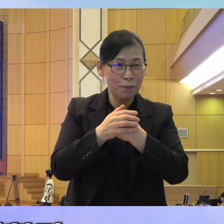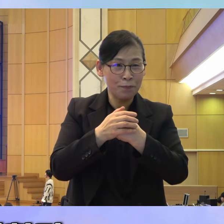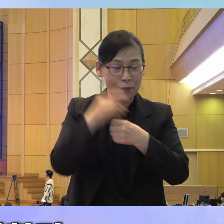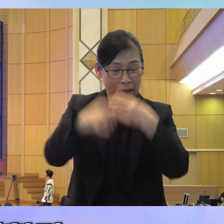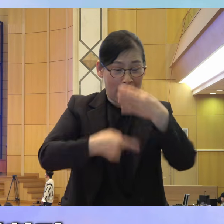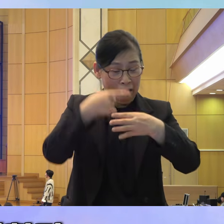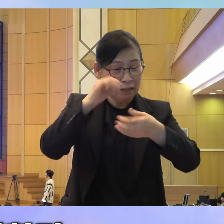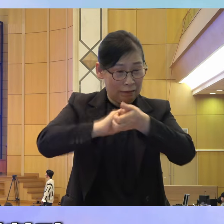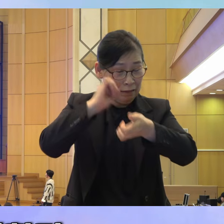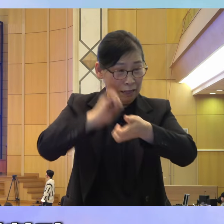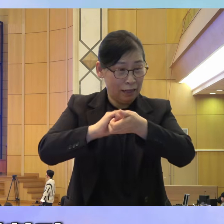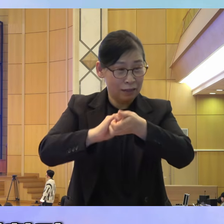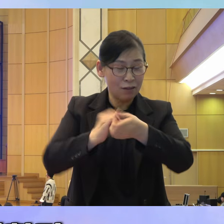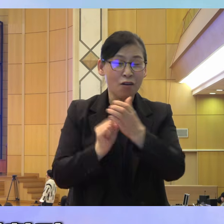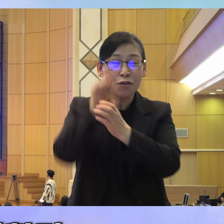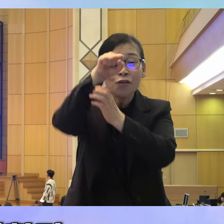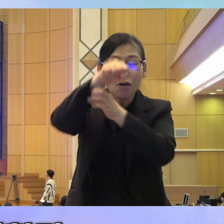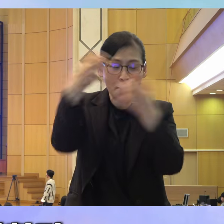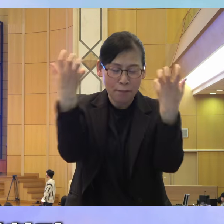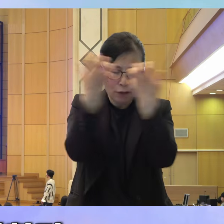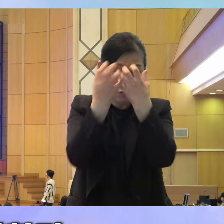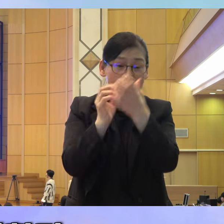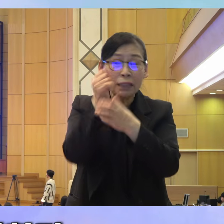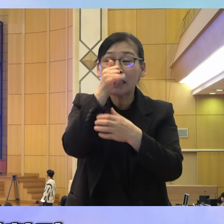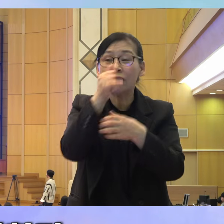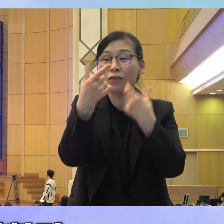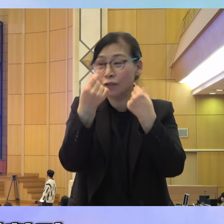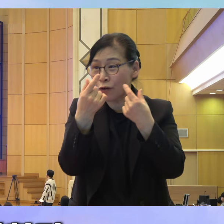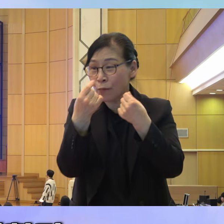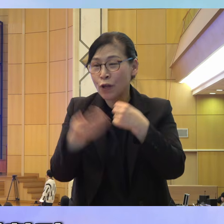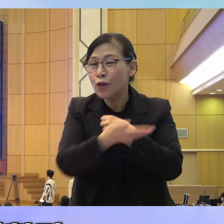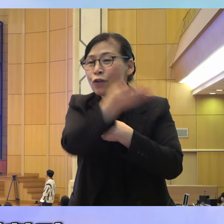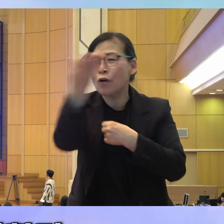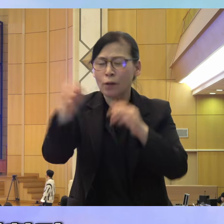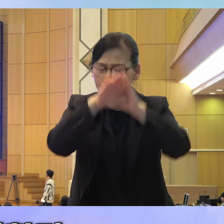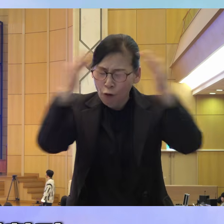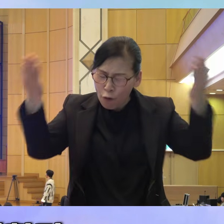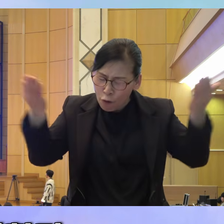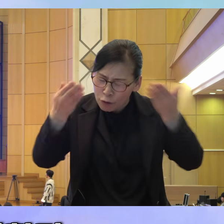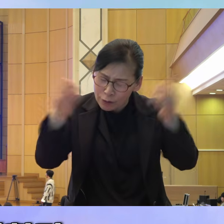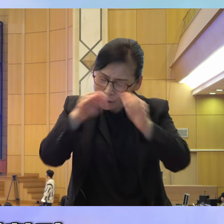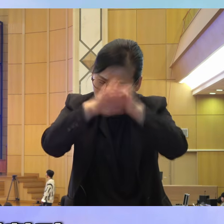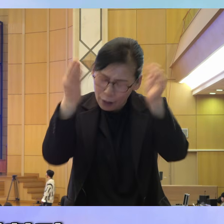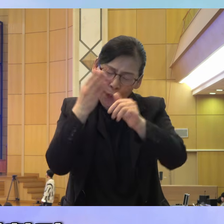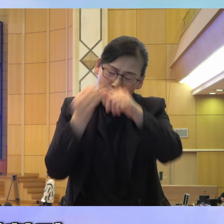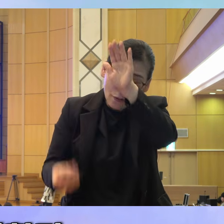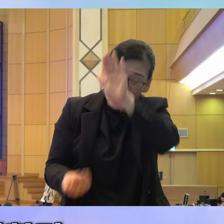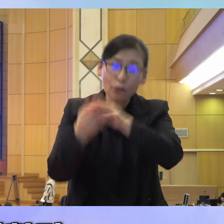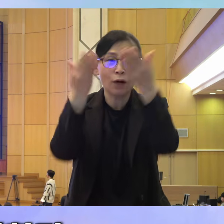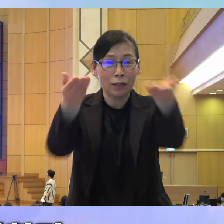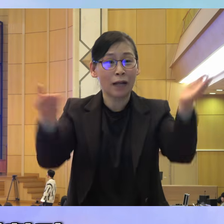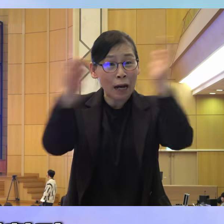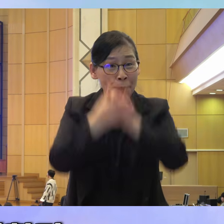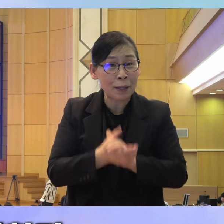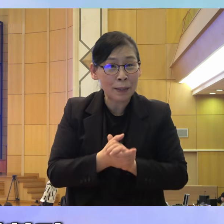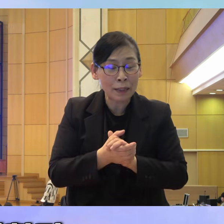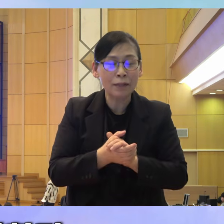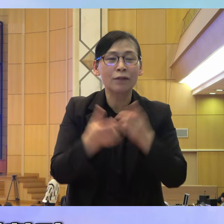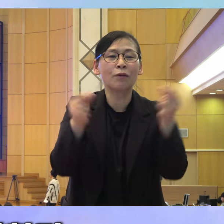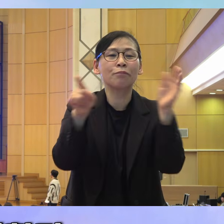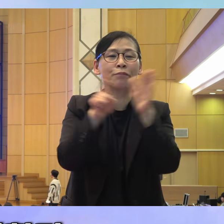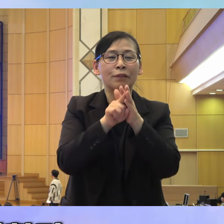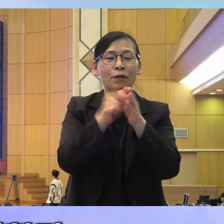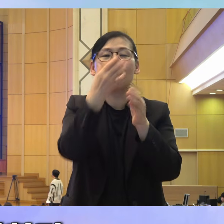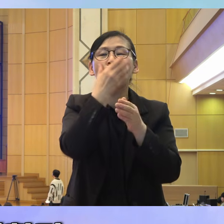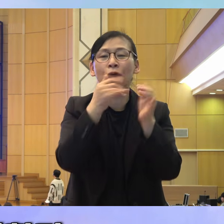계절에 따라서 열매를 많이 맺은 같이 너의 행사가 다 형통하리로다. 그런